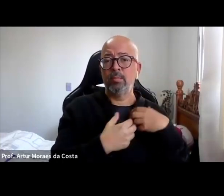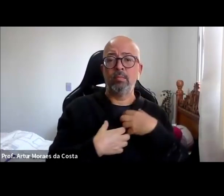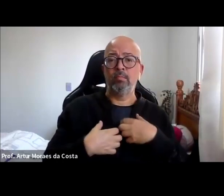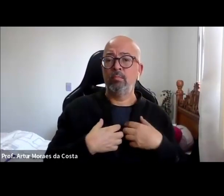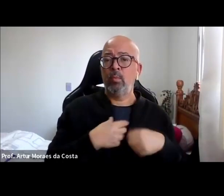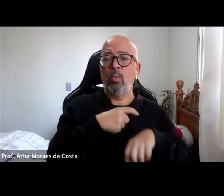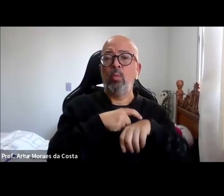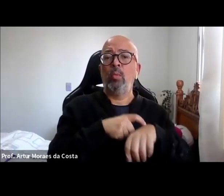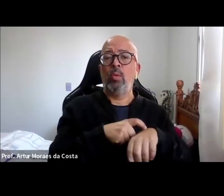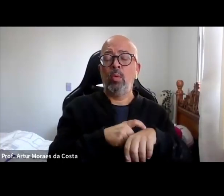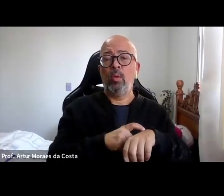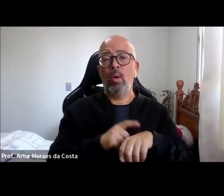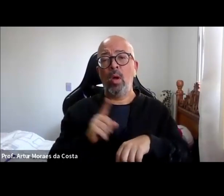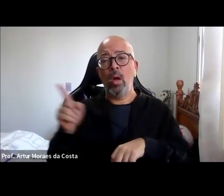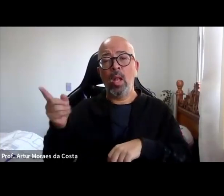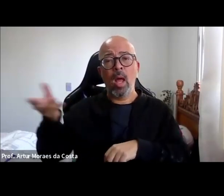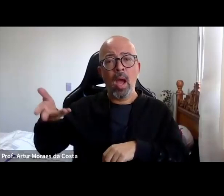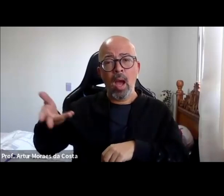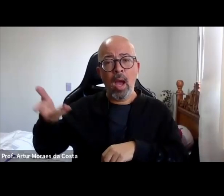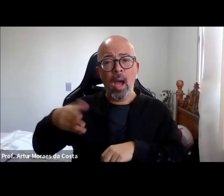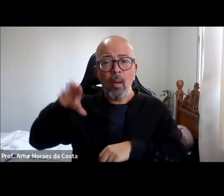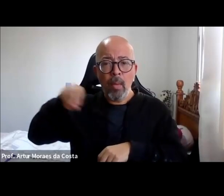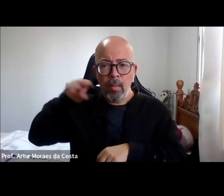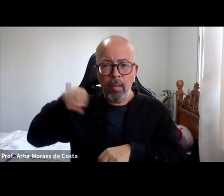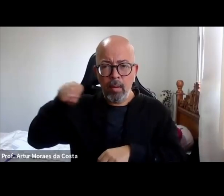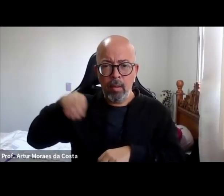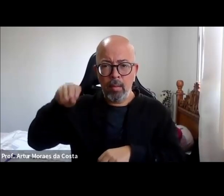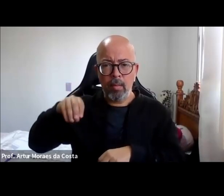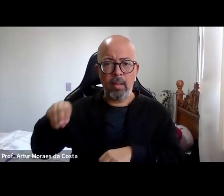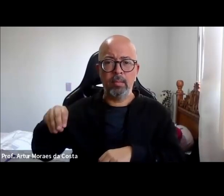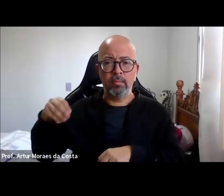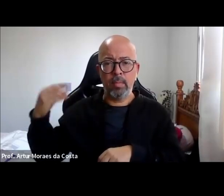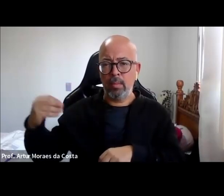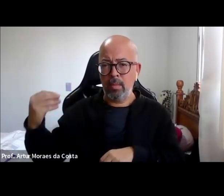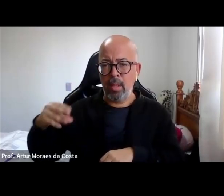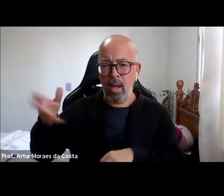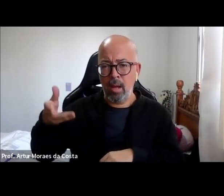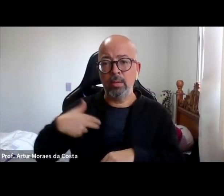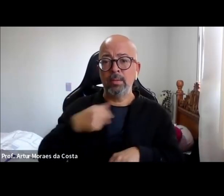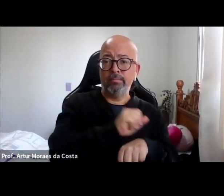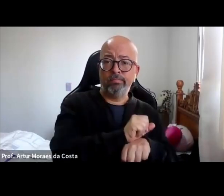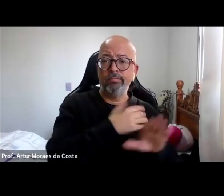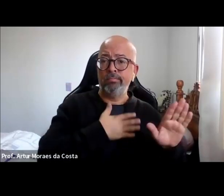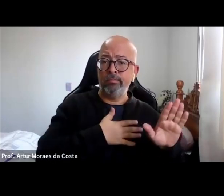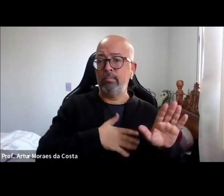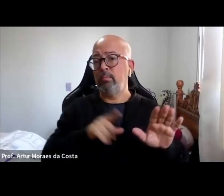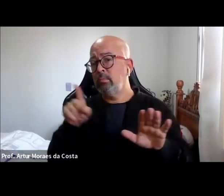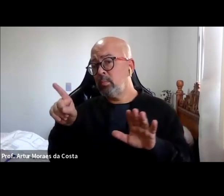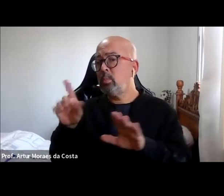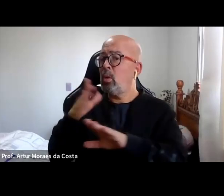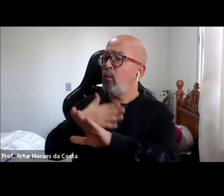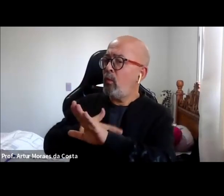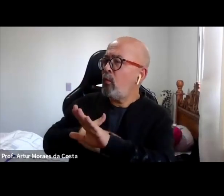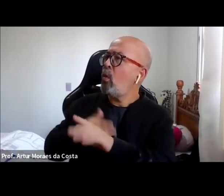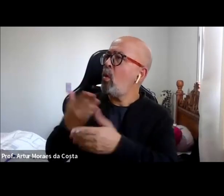persona como el ritmo que debe tener o las pausas que debe hacer en su intervención para que todo el grupo pueda seguir